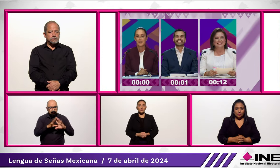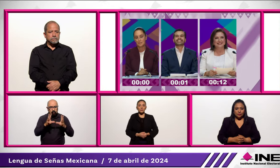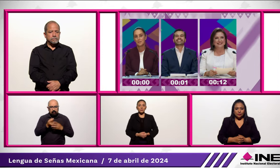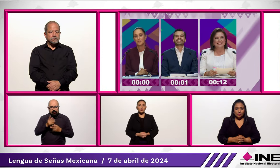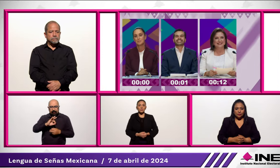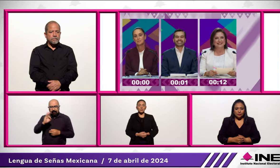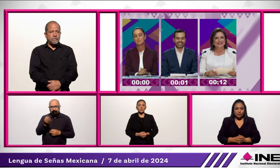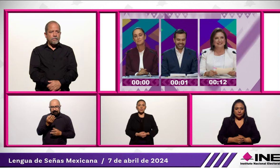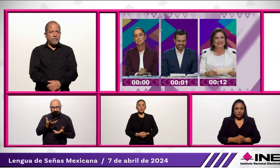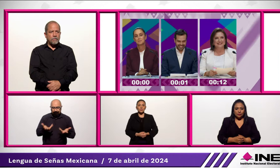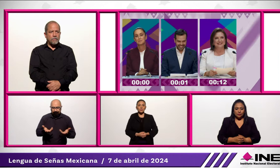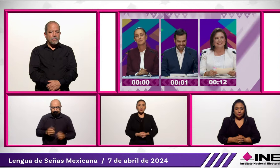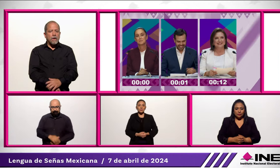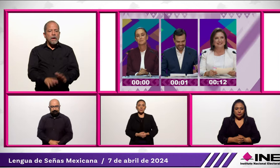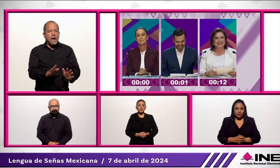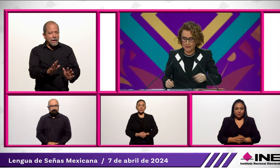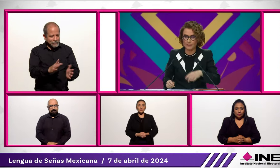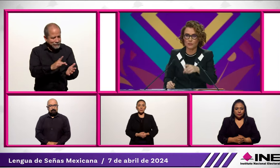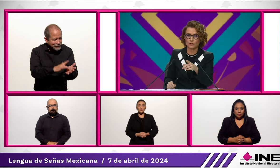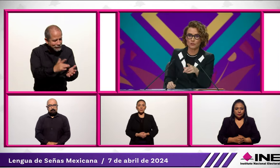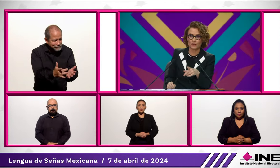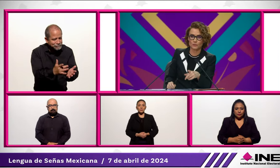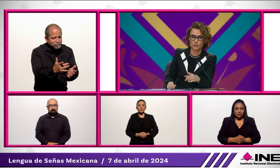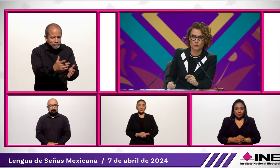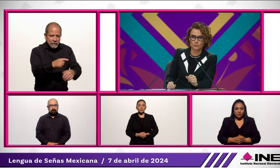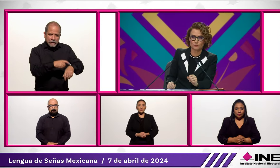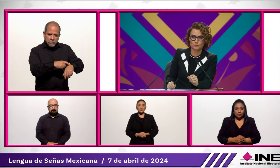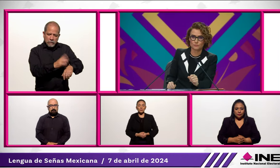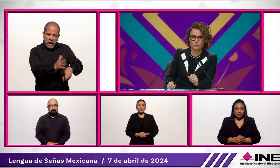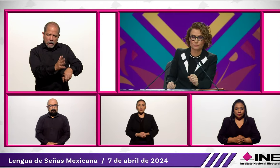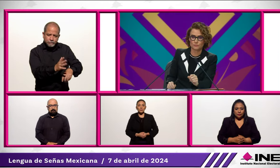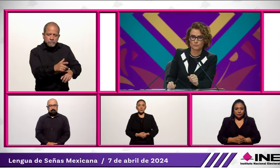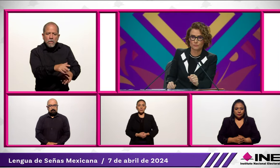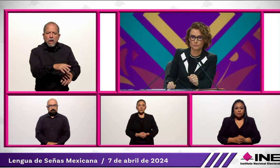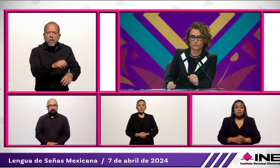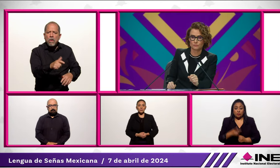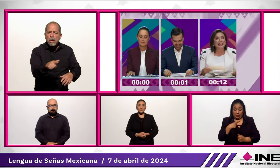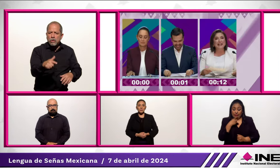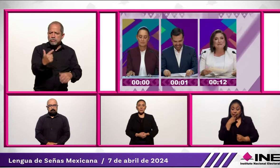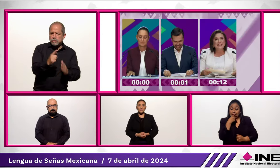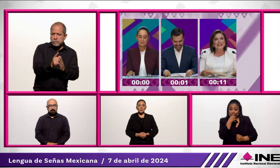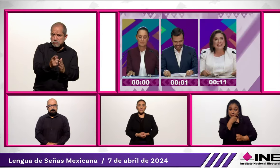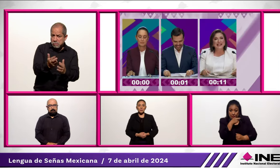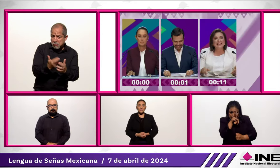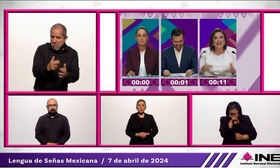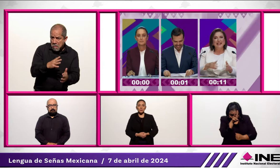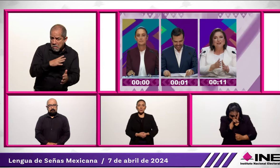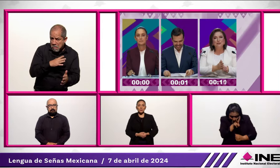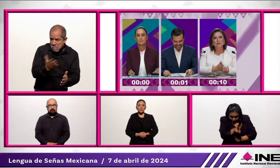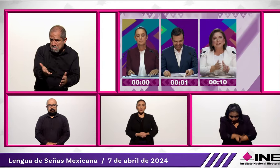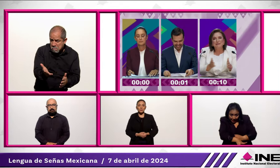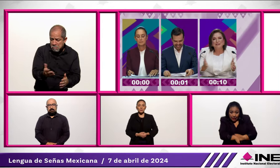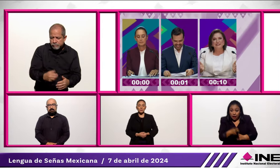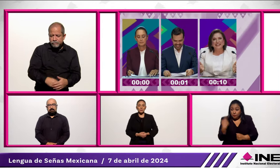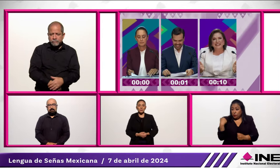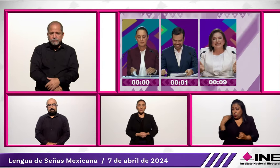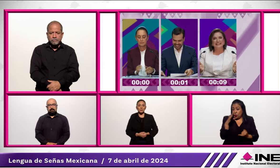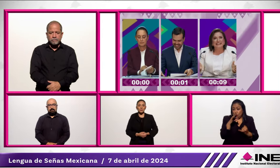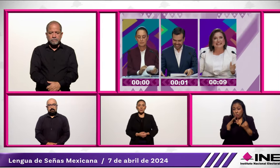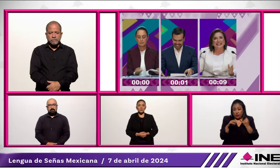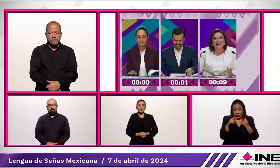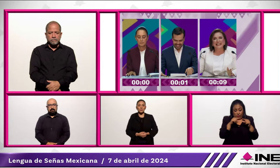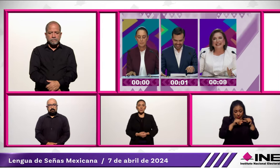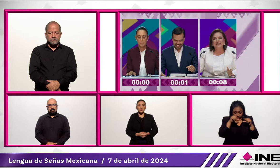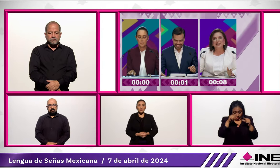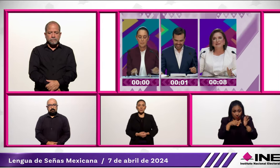de la Federación. Gracias. Tiempo, le quedan 12 segundos. Decirle que realmente los últimos